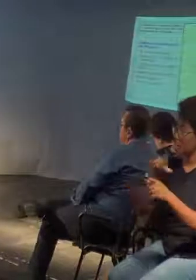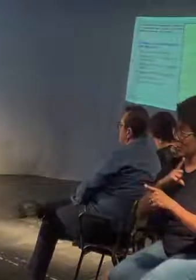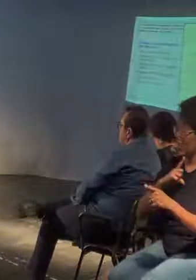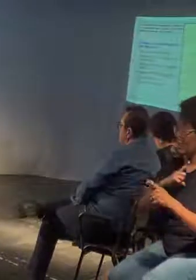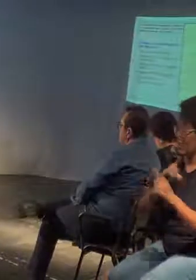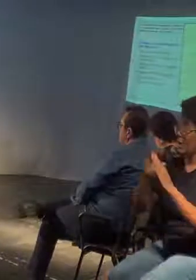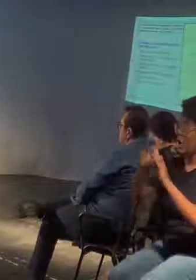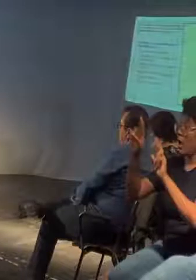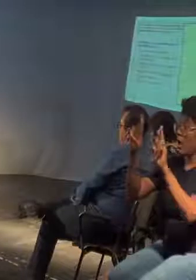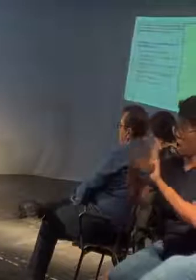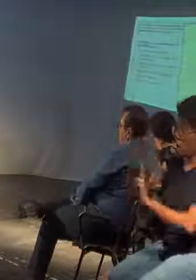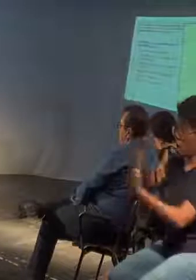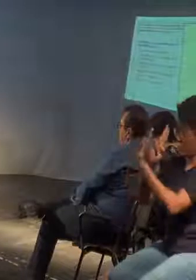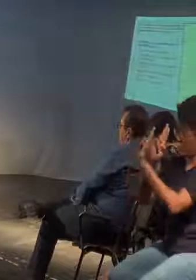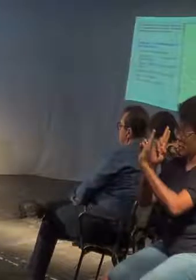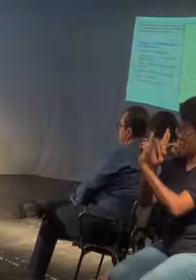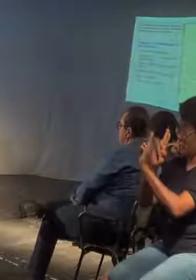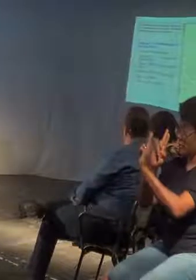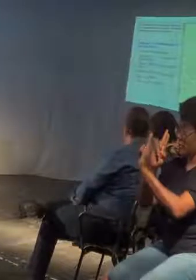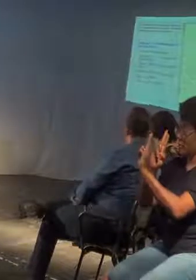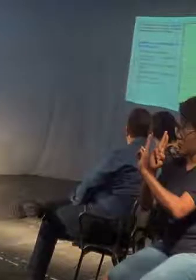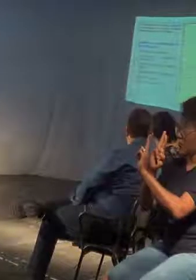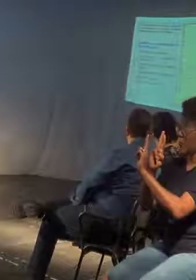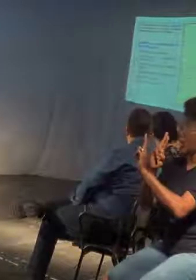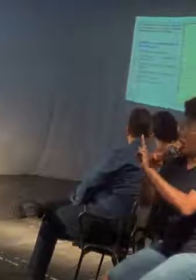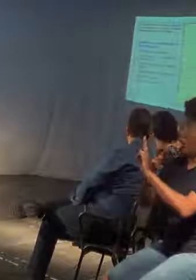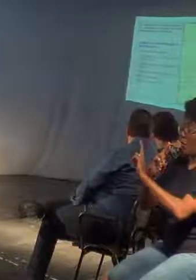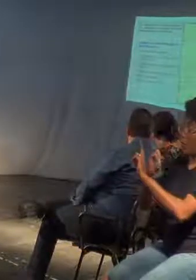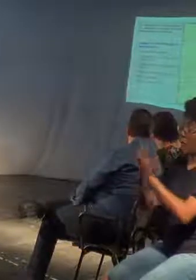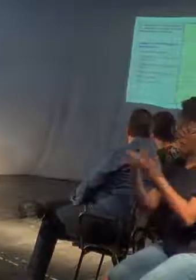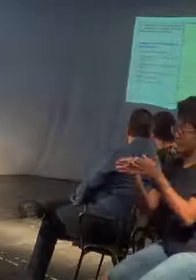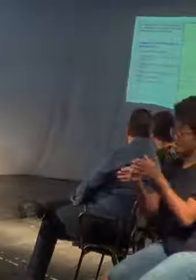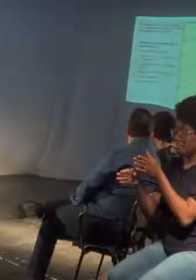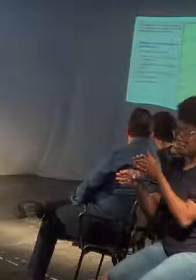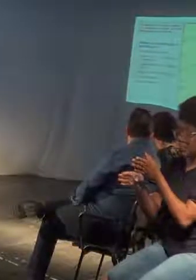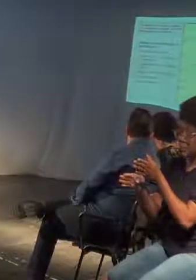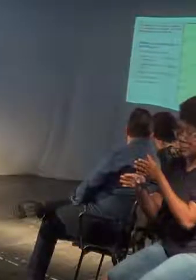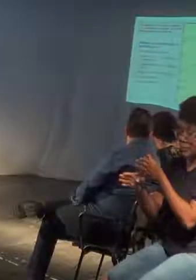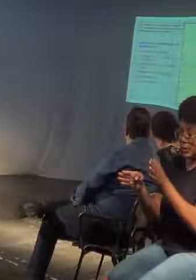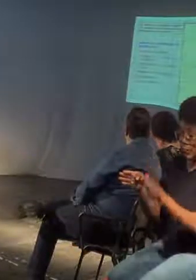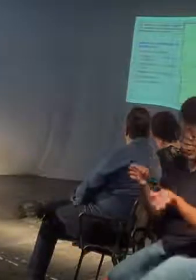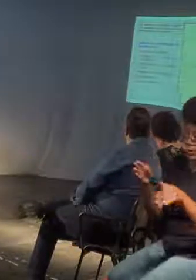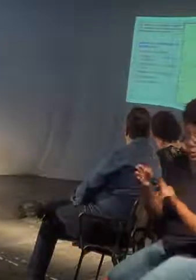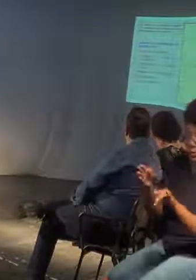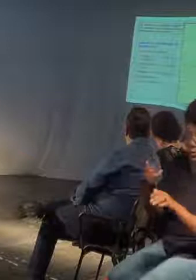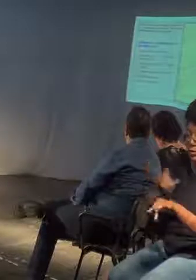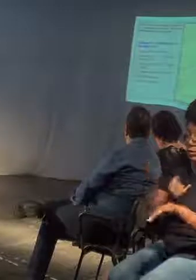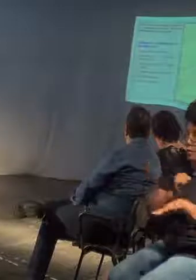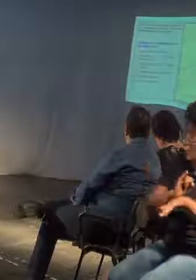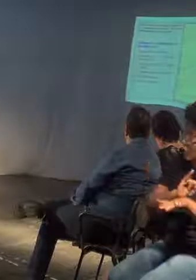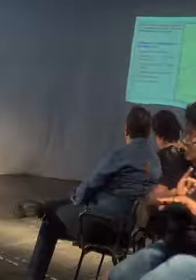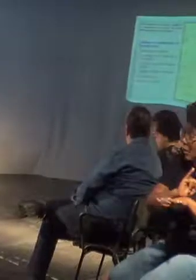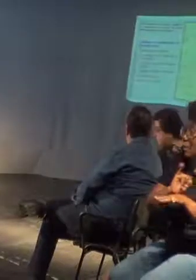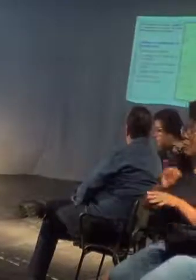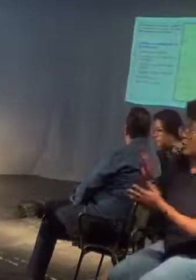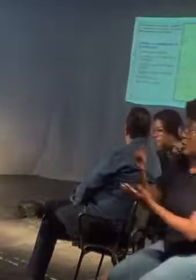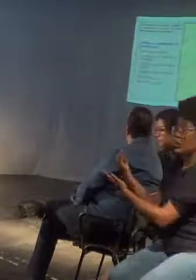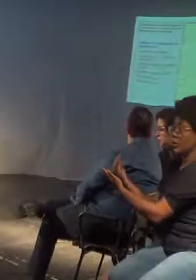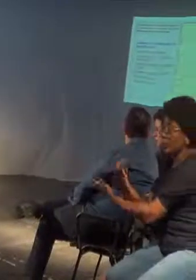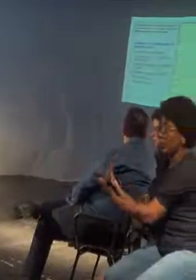Ilhéus, uma centralidade entre as duas cidades. A gente vai ter agora a breve, se Deus quiser, se o governo federal liberar os recursos